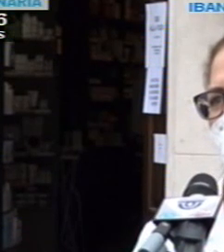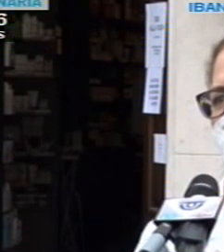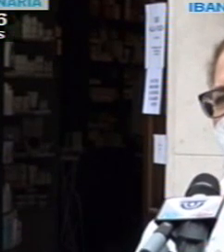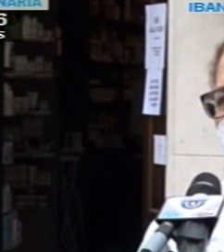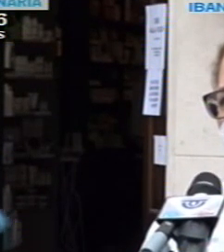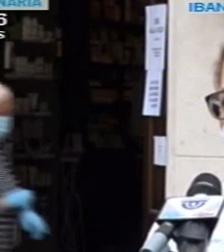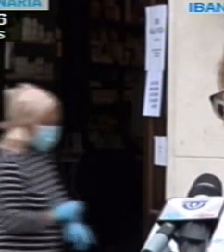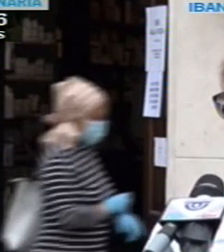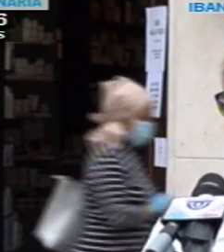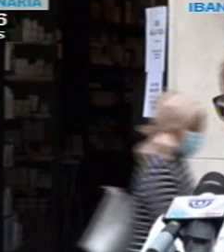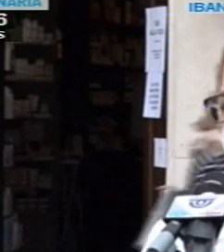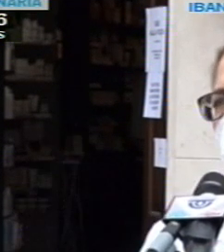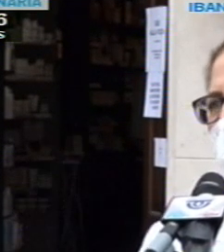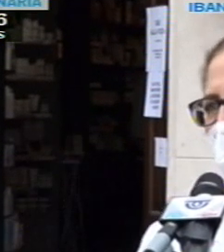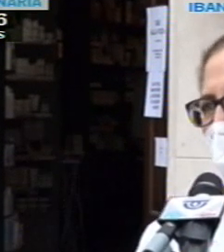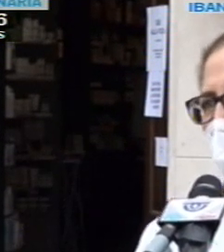di